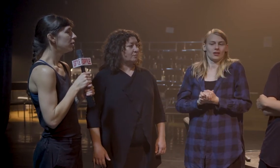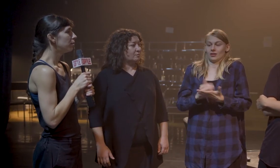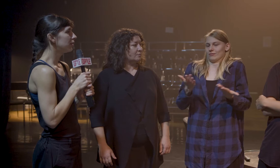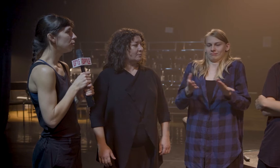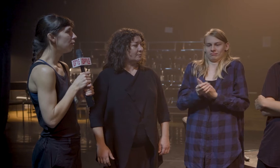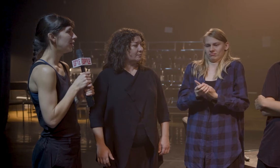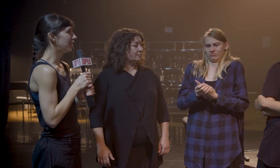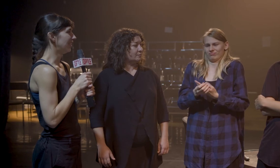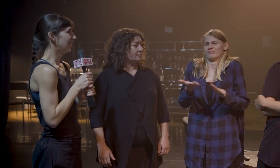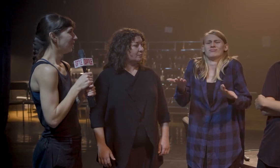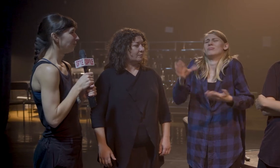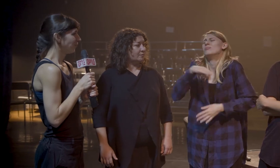trzeba to zauważyć.